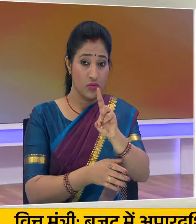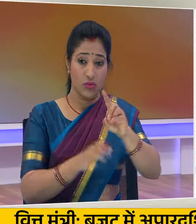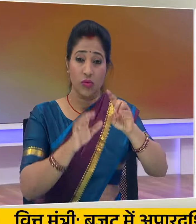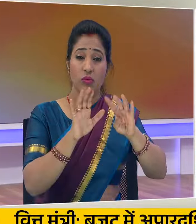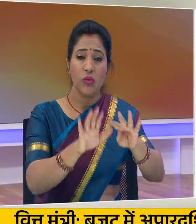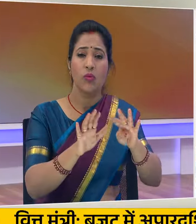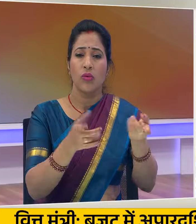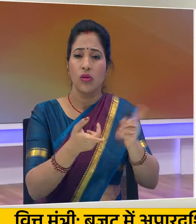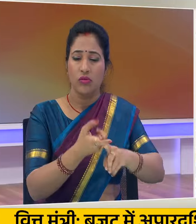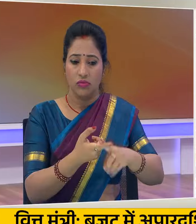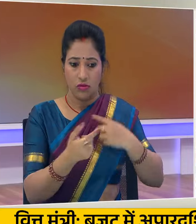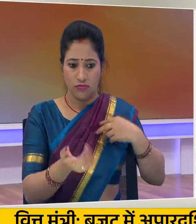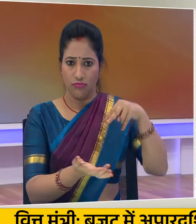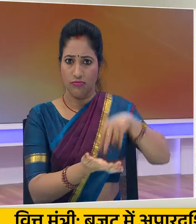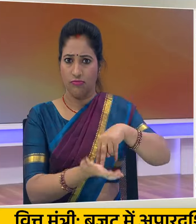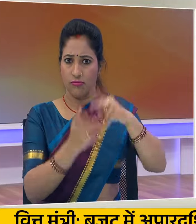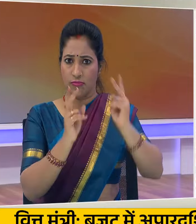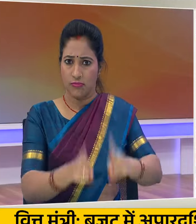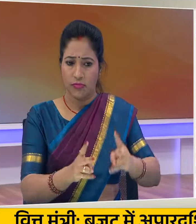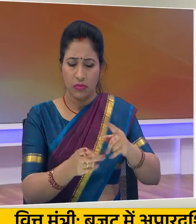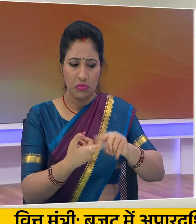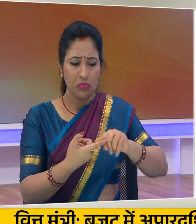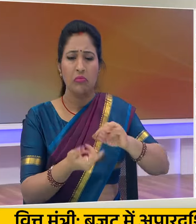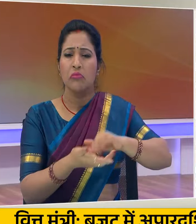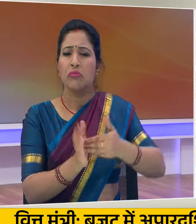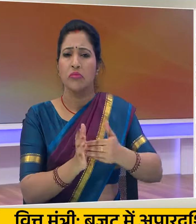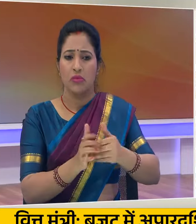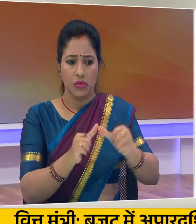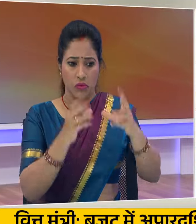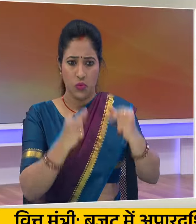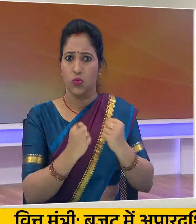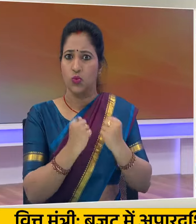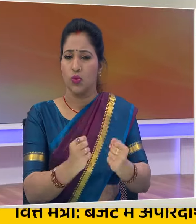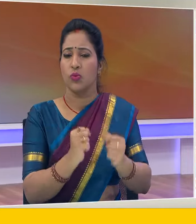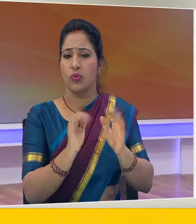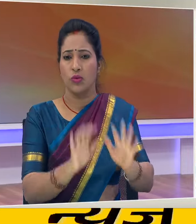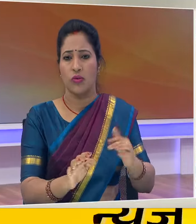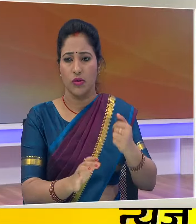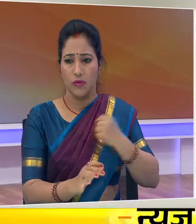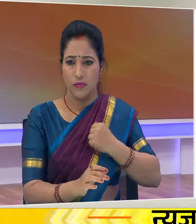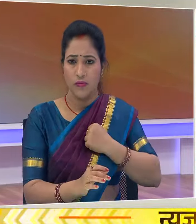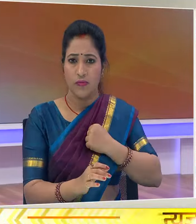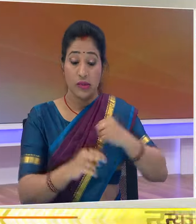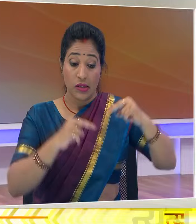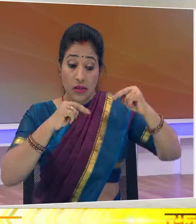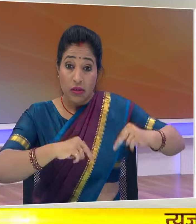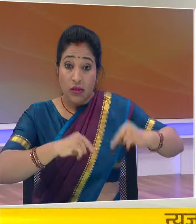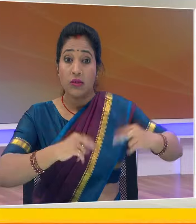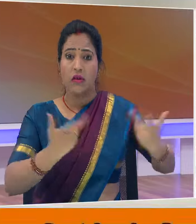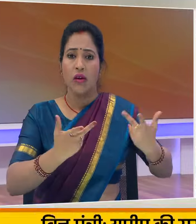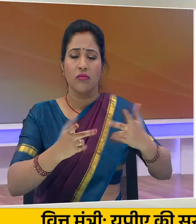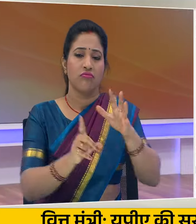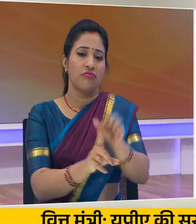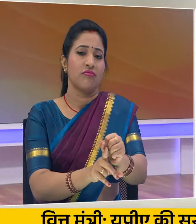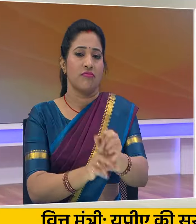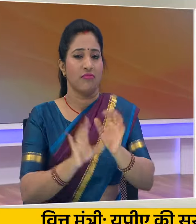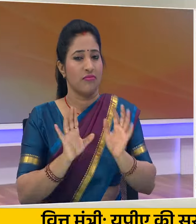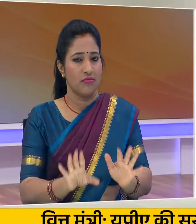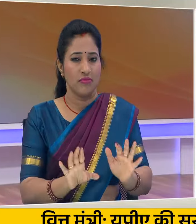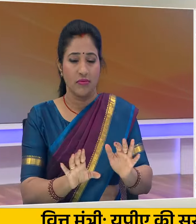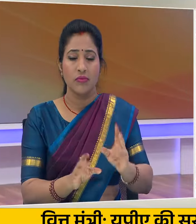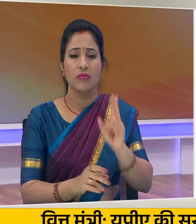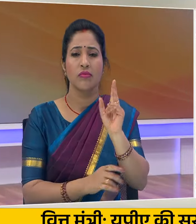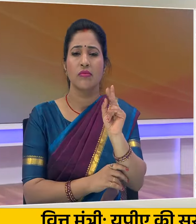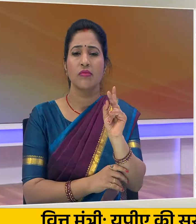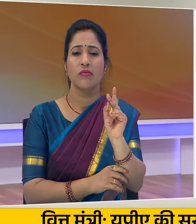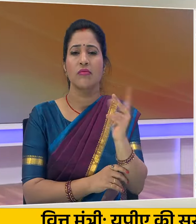तो यह हमारे इकोनॉमिक रेजिलियंस के बारे में बताता है, यह हमारे इमीडिएट नीड्स को एड्रेस करता है, और